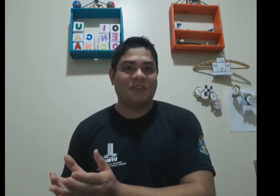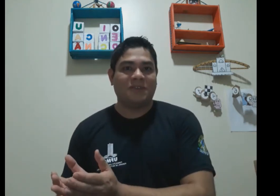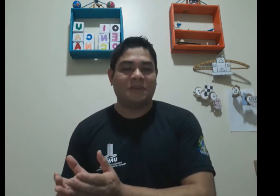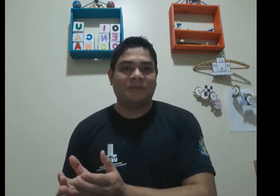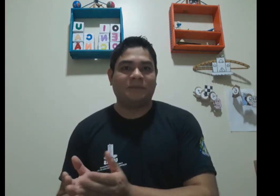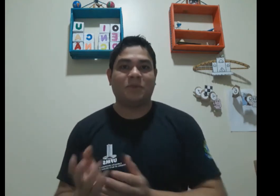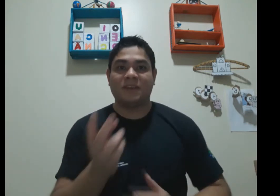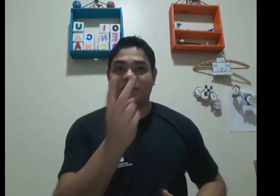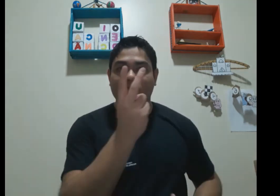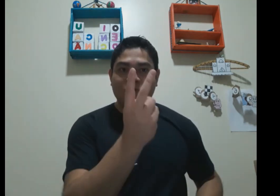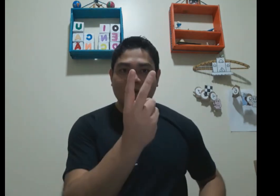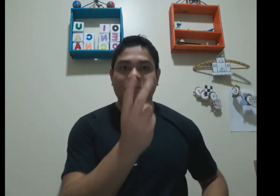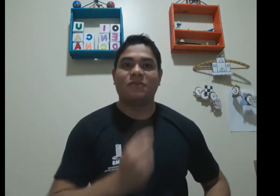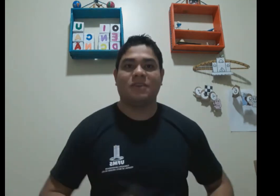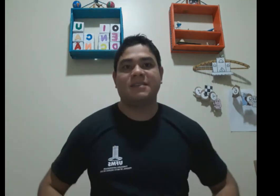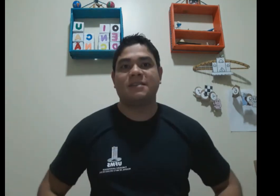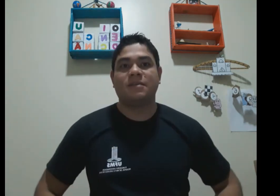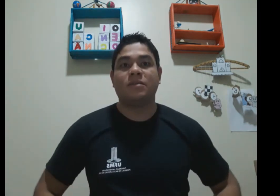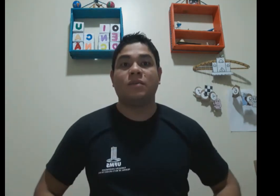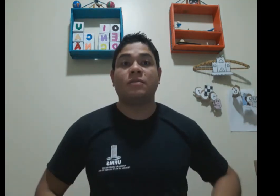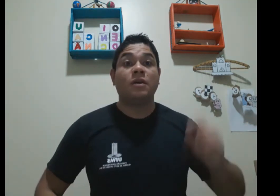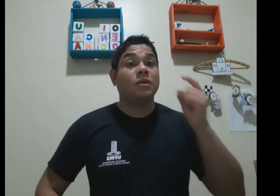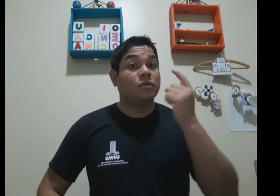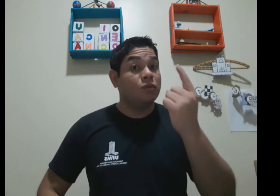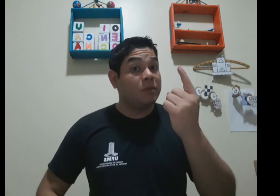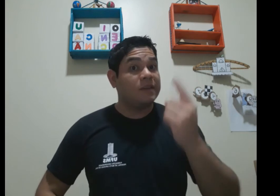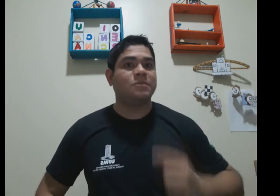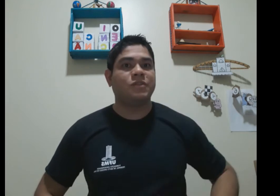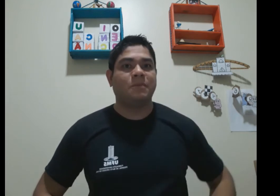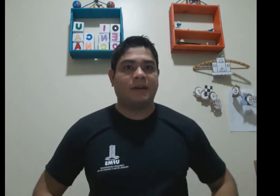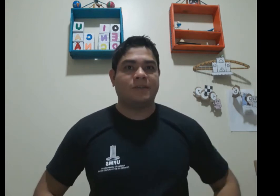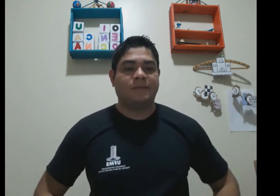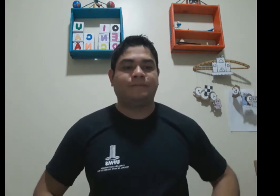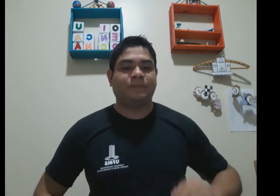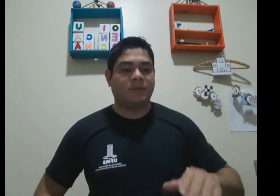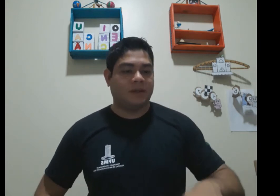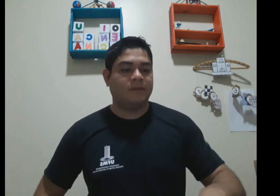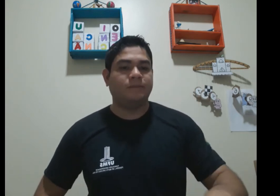professor, porque são dois profissionais que estão atuando num mesmo espaço, certo?